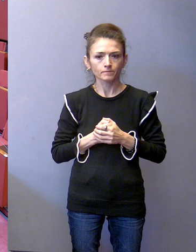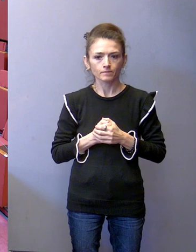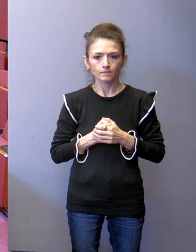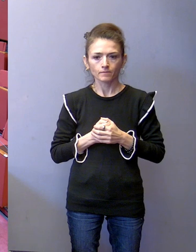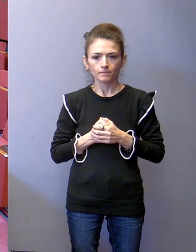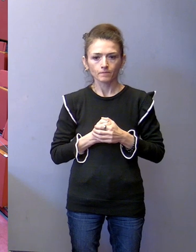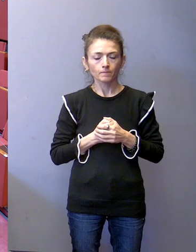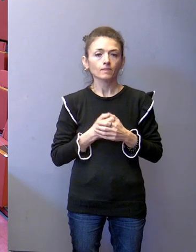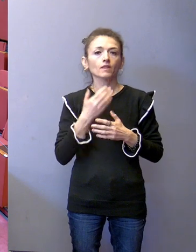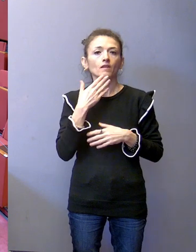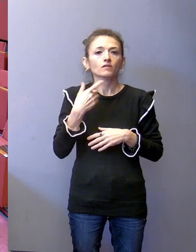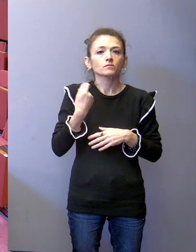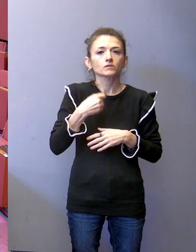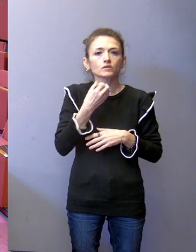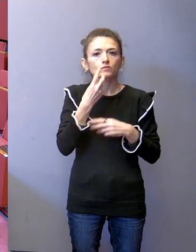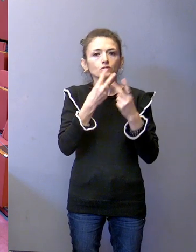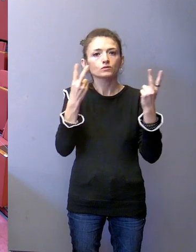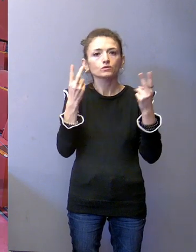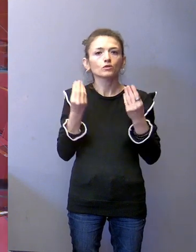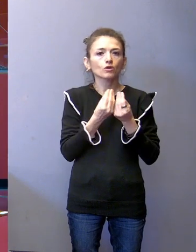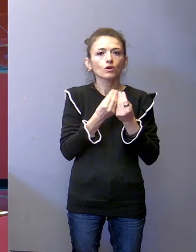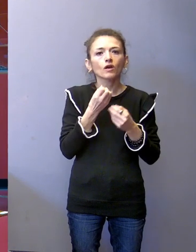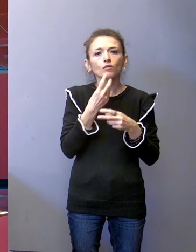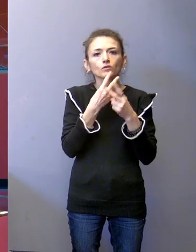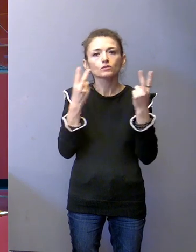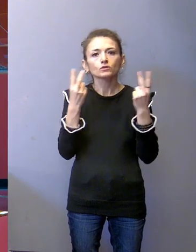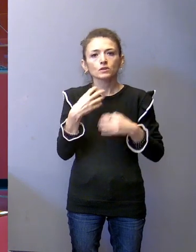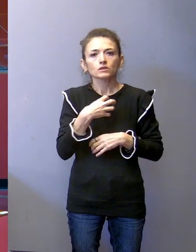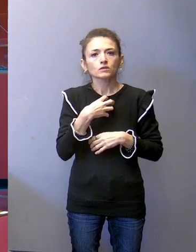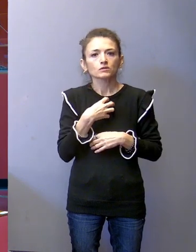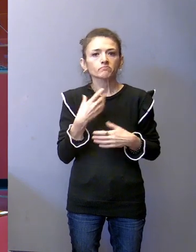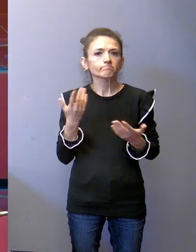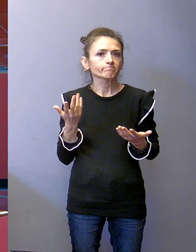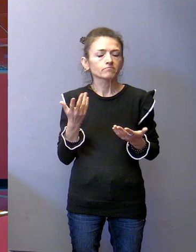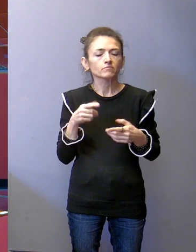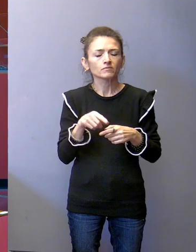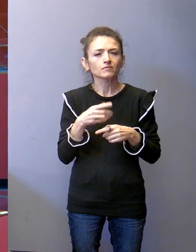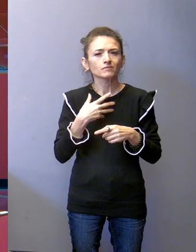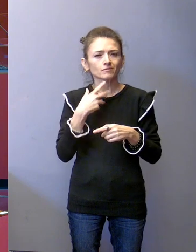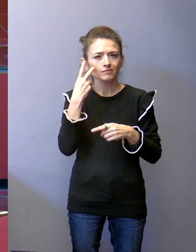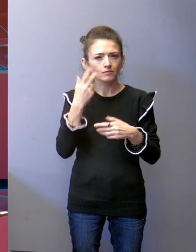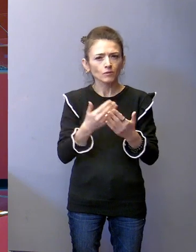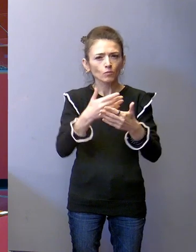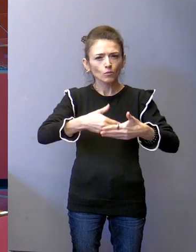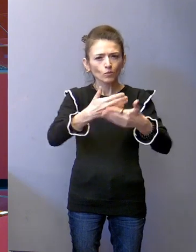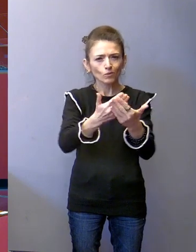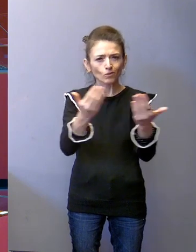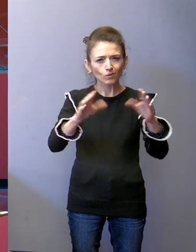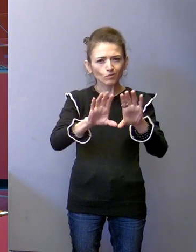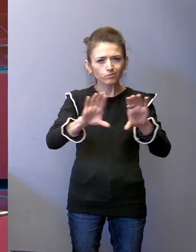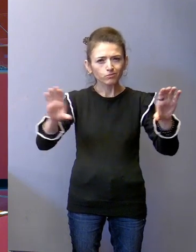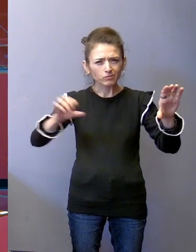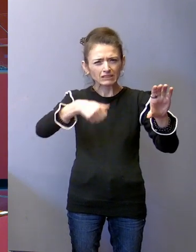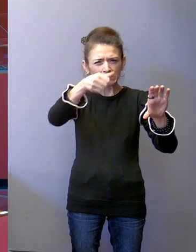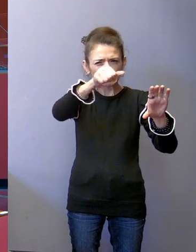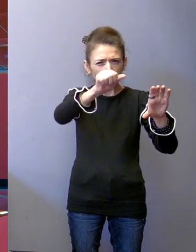Grazie Presidente buongiorno colleghi Buongiorno assessore ma cosa dire la crepe è sempre più profonda il muretto È sempre